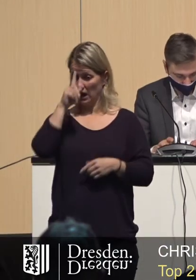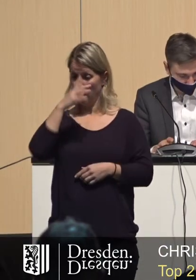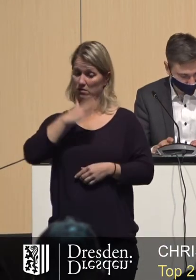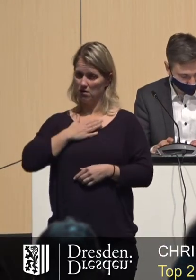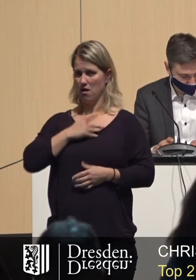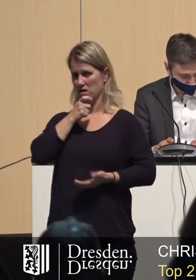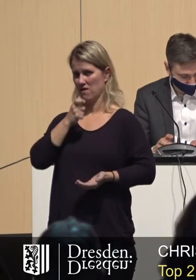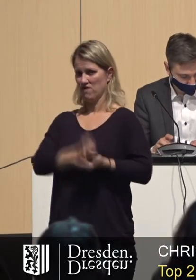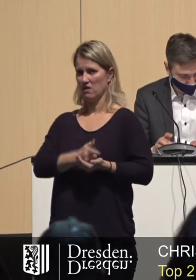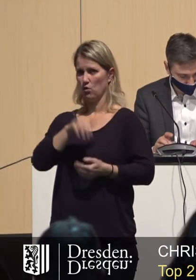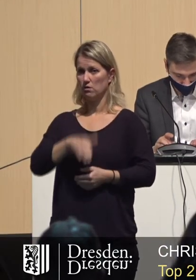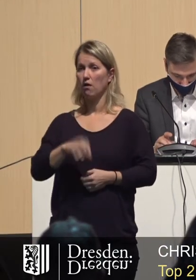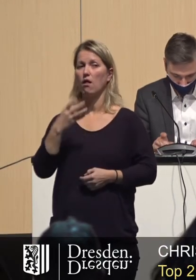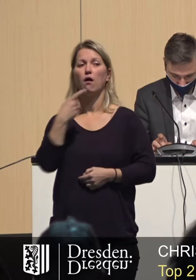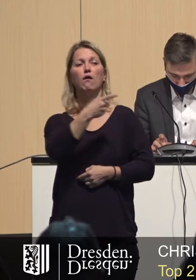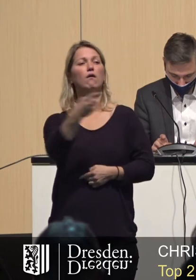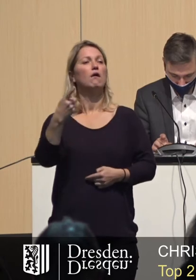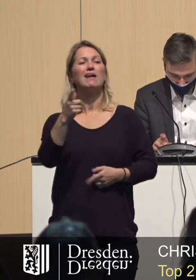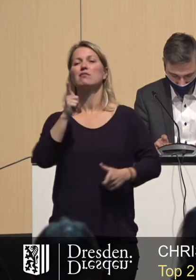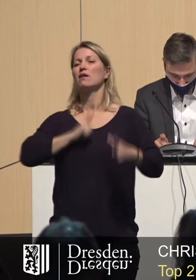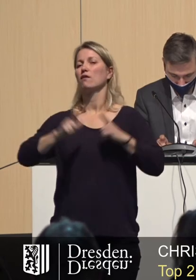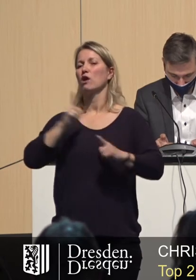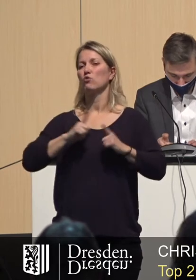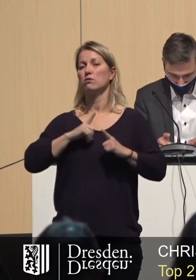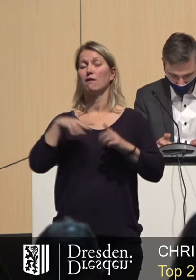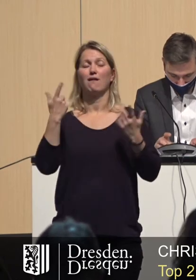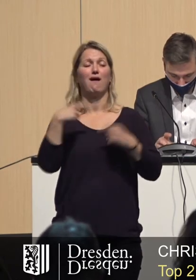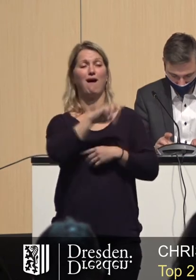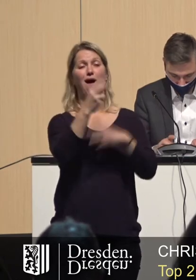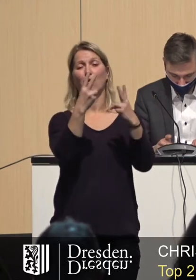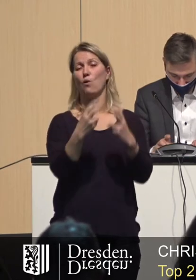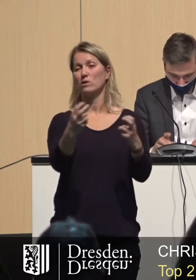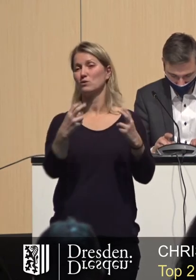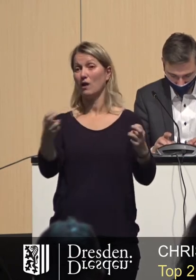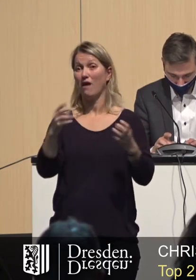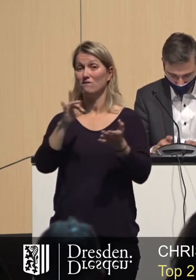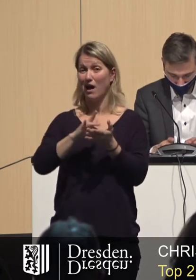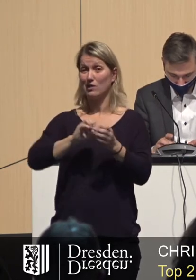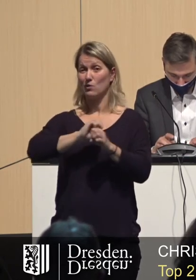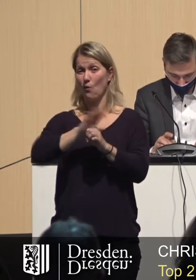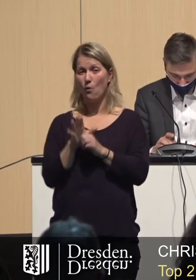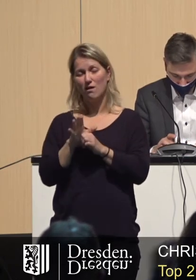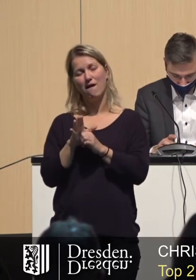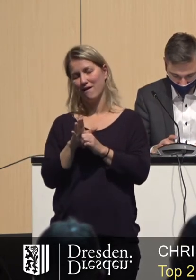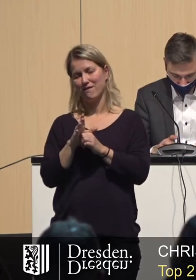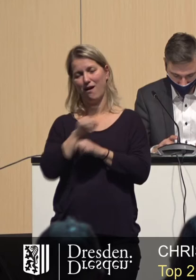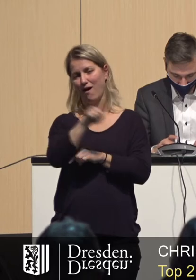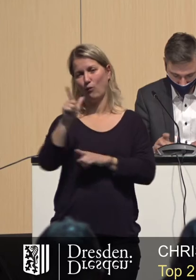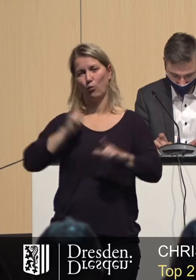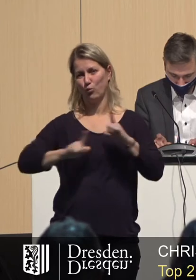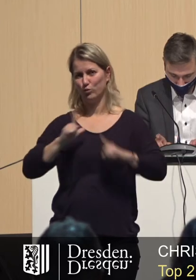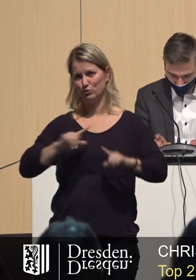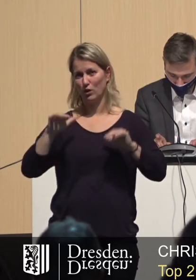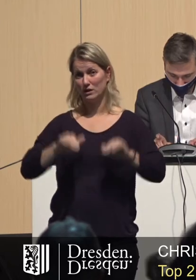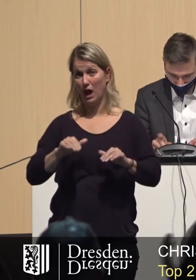dann sagen, ja, wenn unverschuldet und für Corona können die Konzessionäre definitiv und nachweislich nichts, wenn